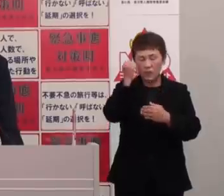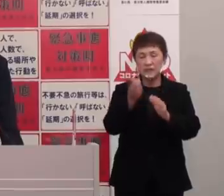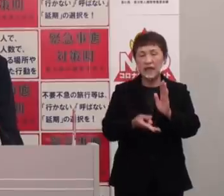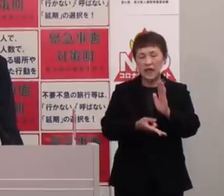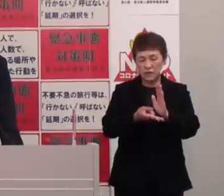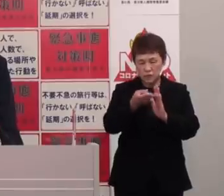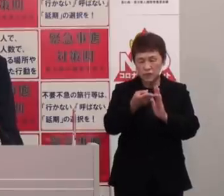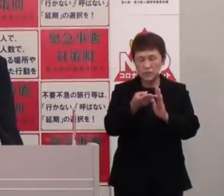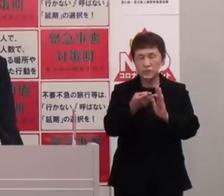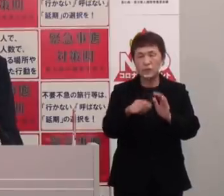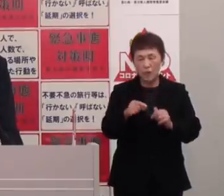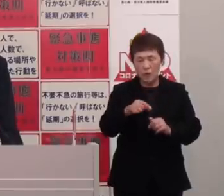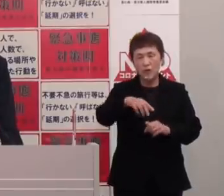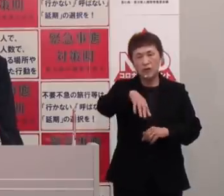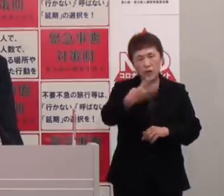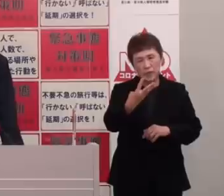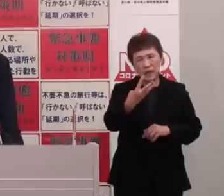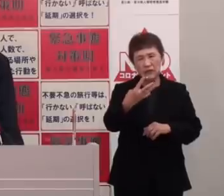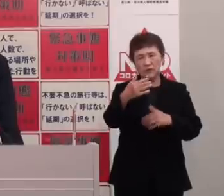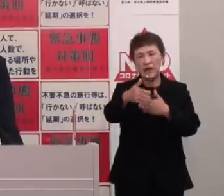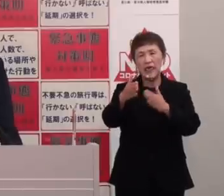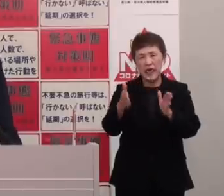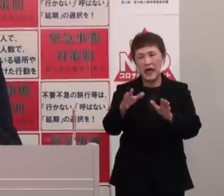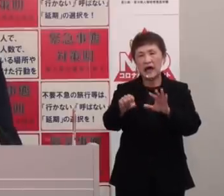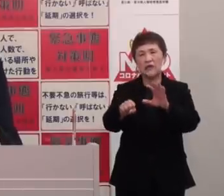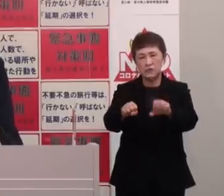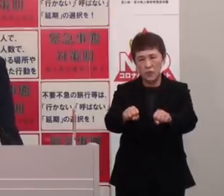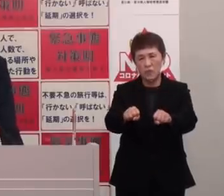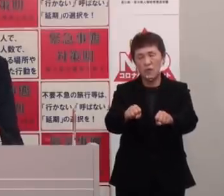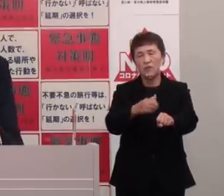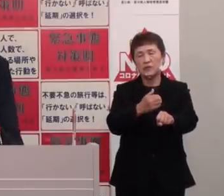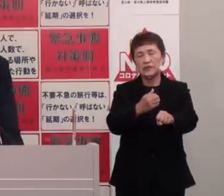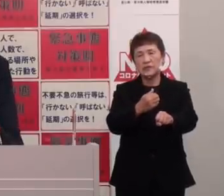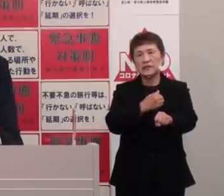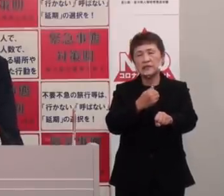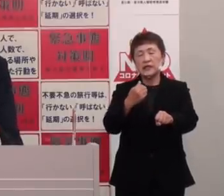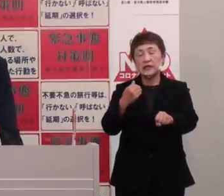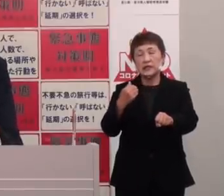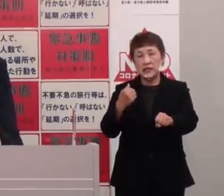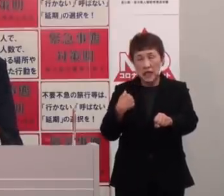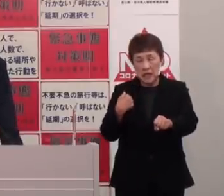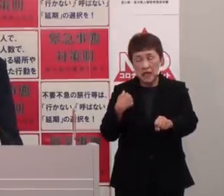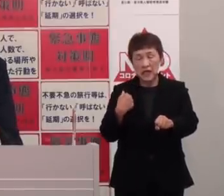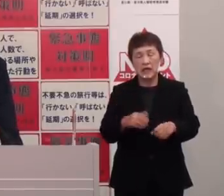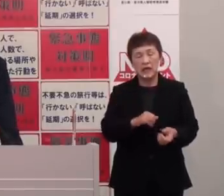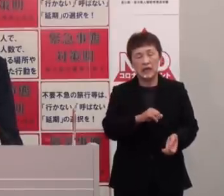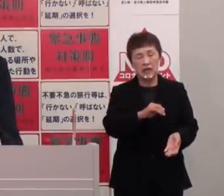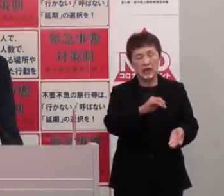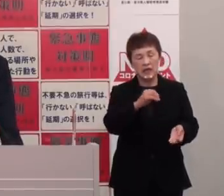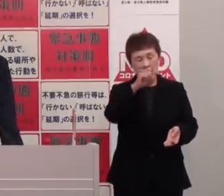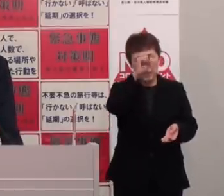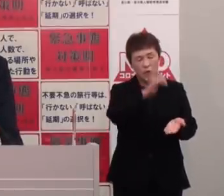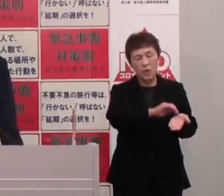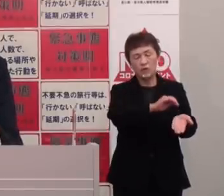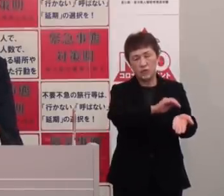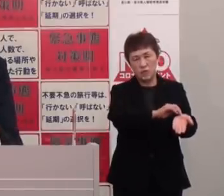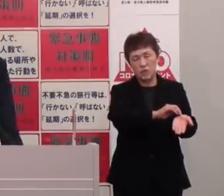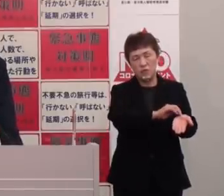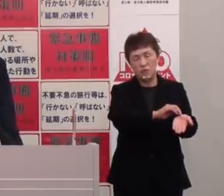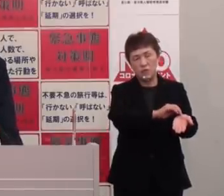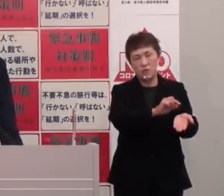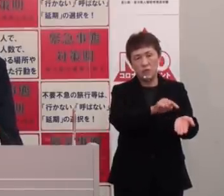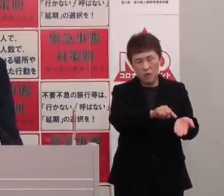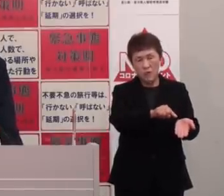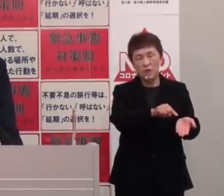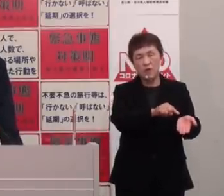400程度確保できたとしてですね、現在すでに病床も、まあ、先